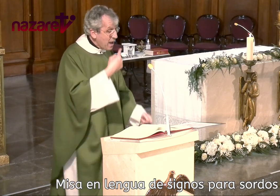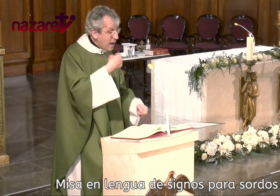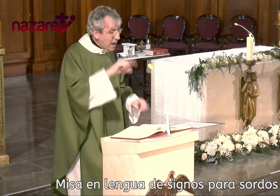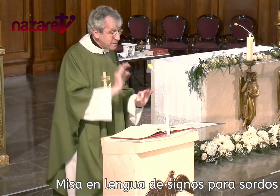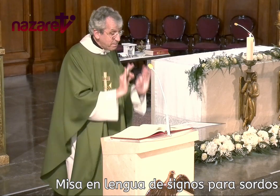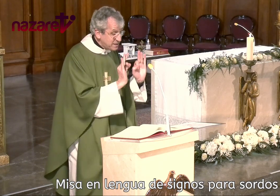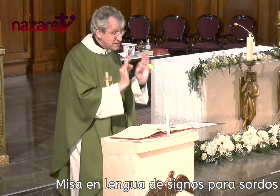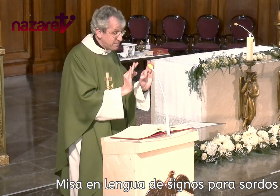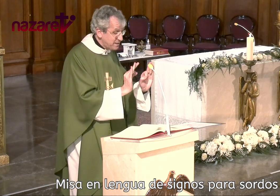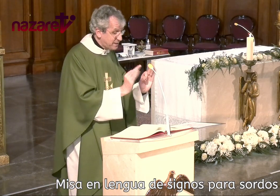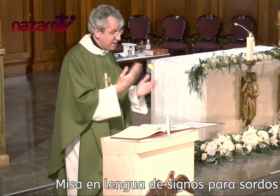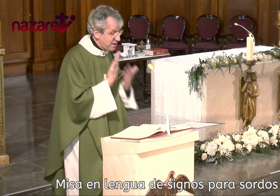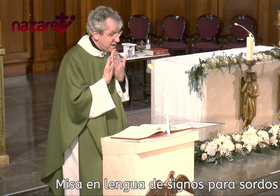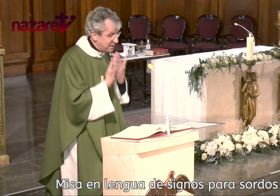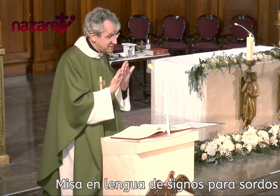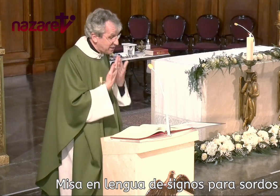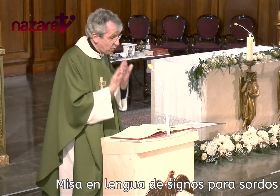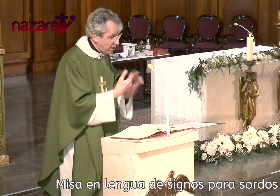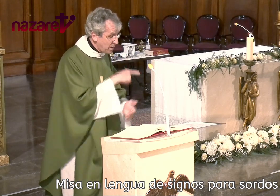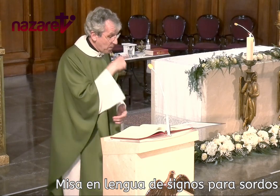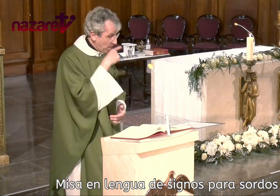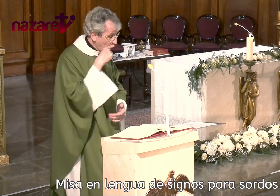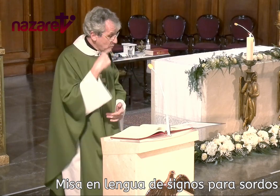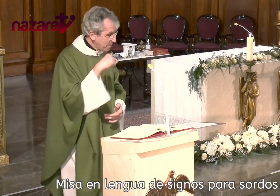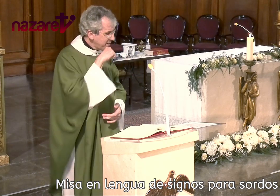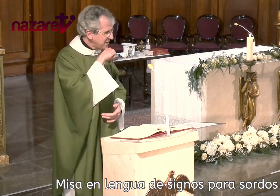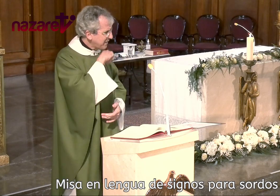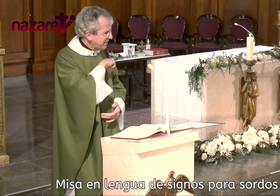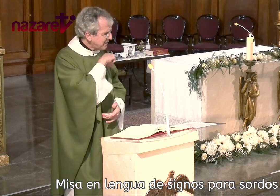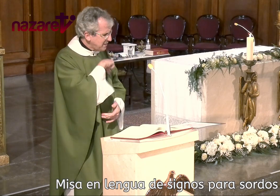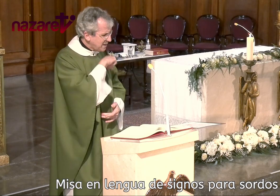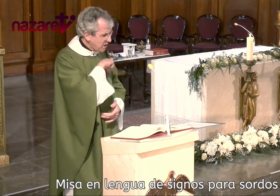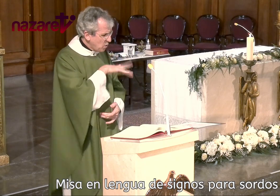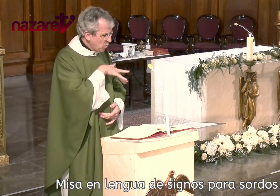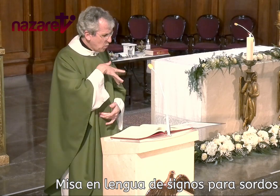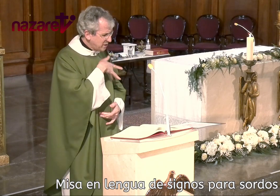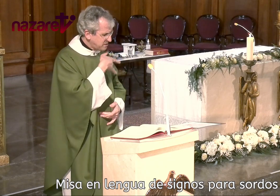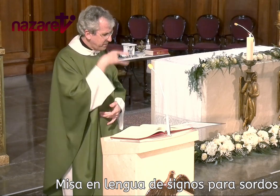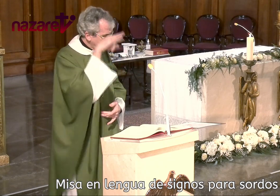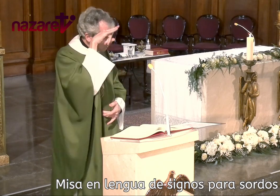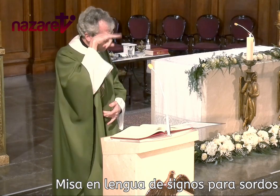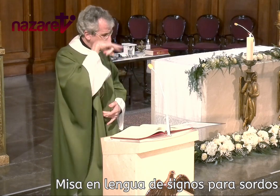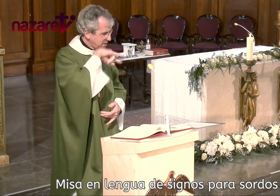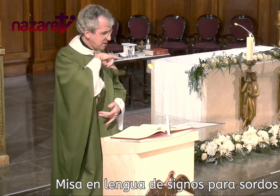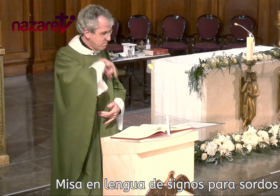había precisamente en la sinagoga un hombre que tenía un espíritu inmundo